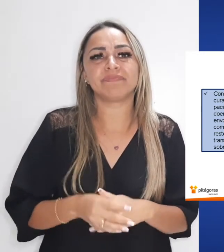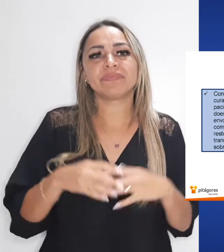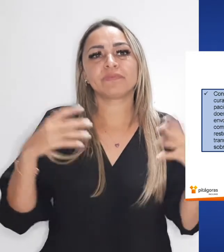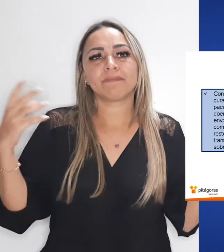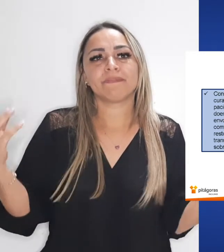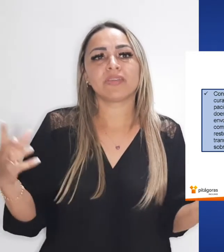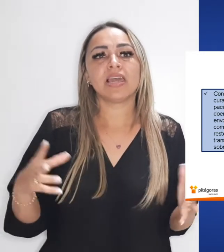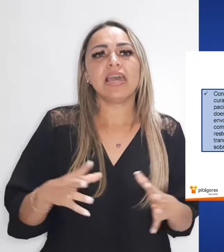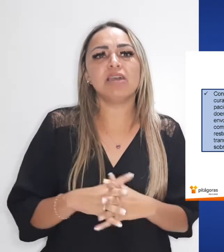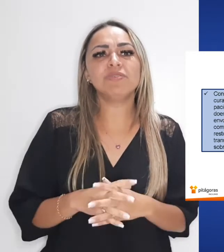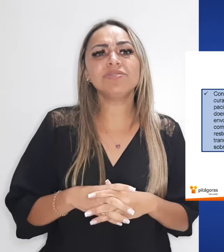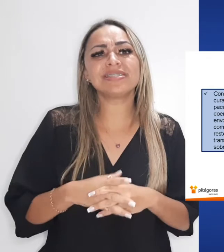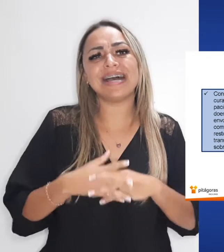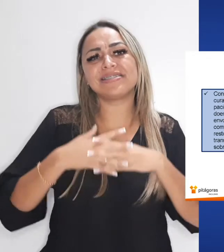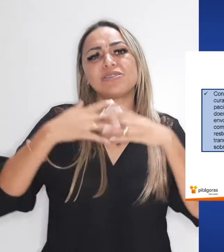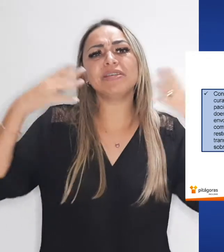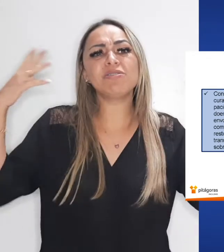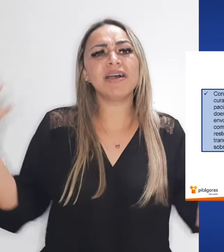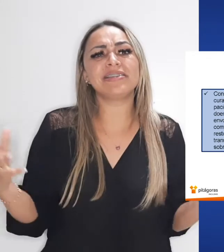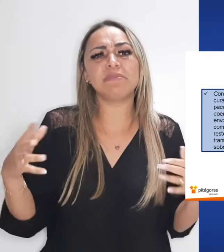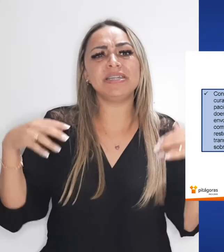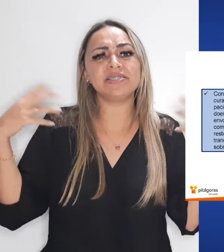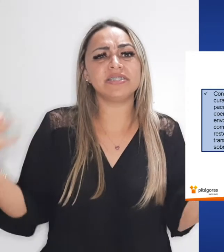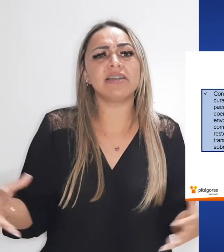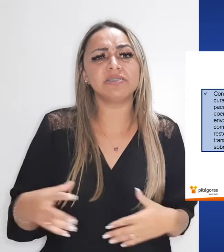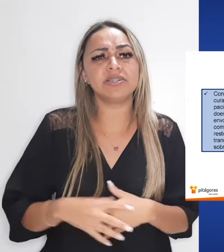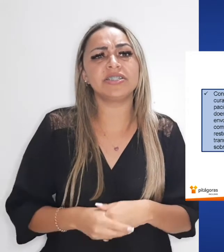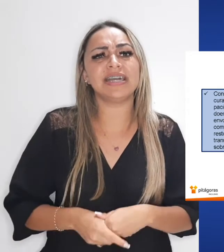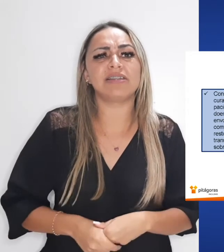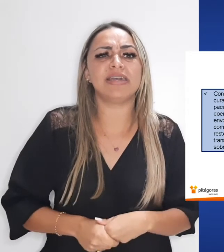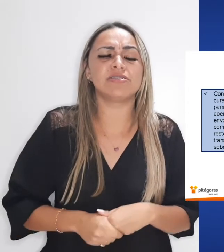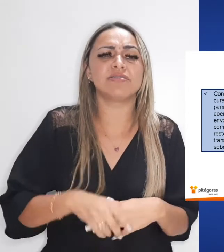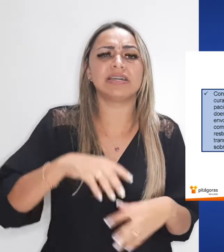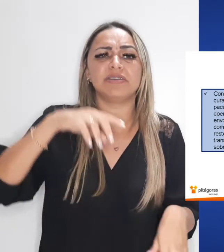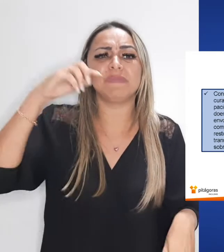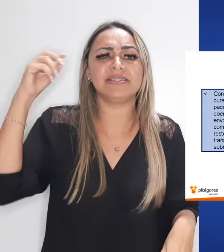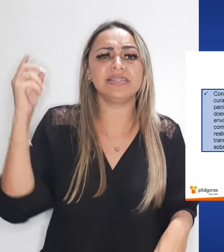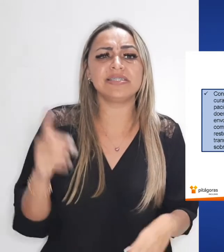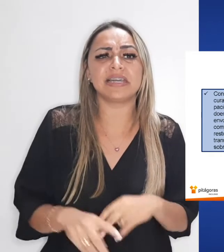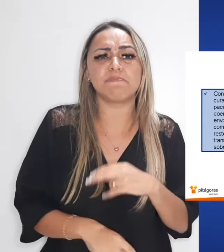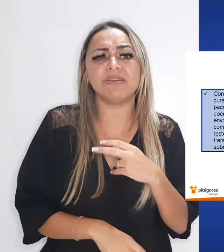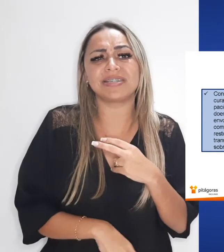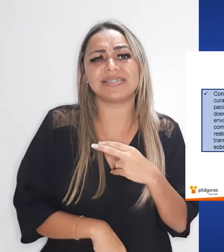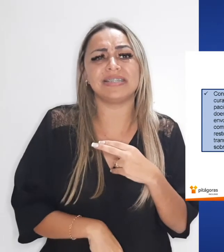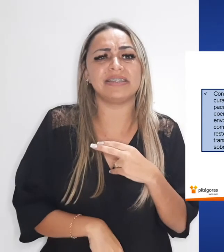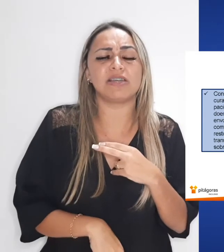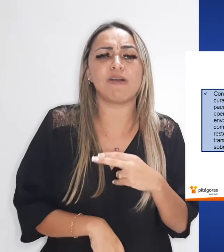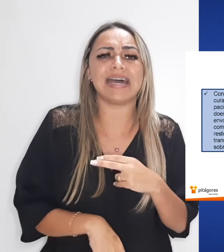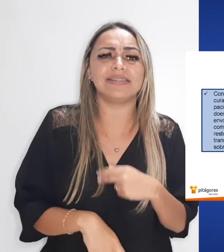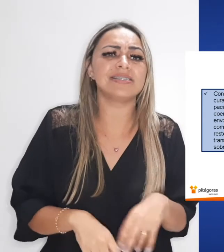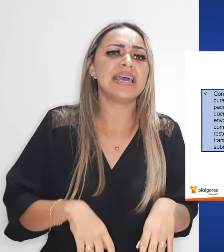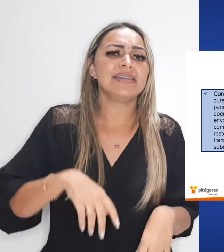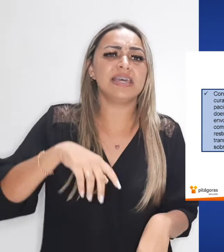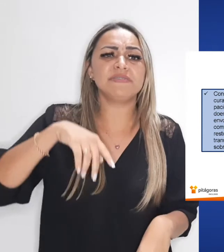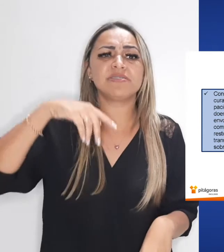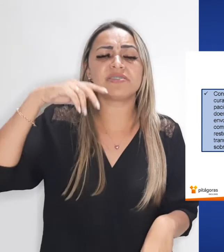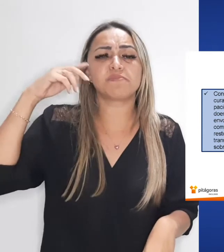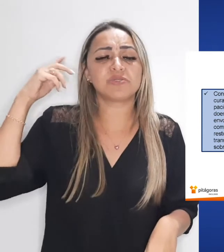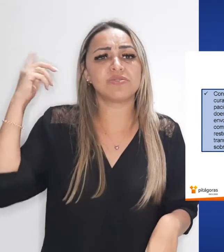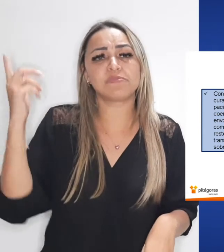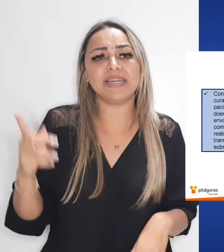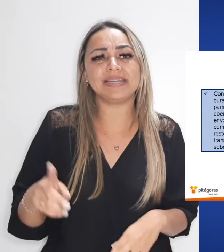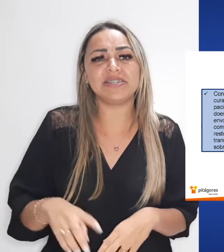comorbidades. Muitos casos são incorretamente diagnosticados, resultando em medidas terapêuticas inadequadas.